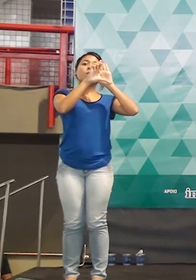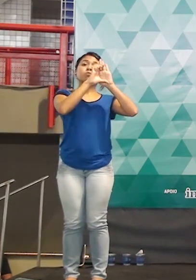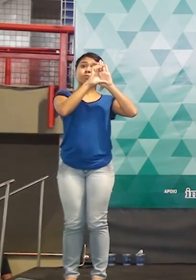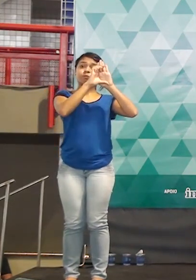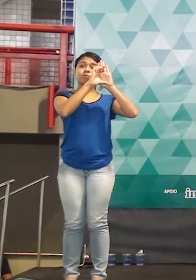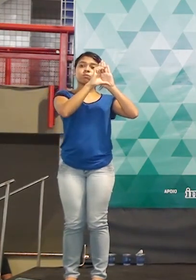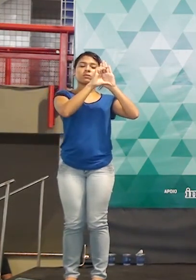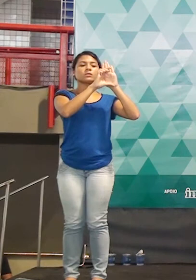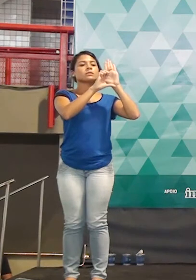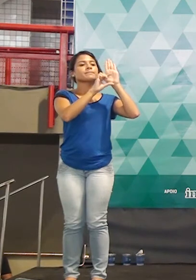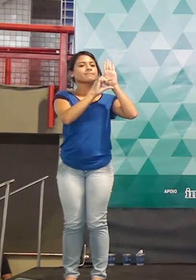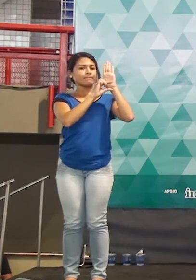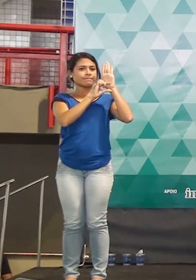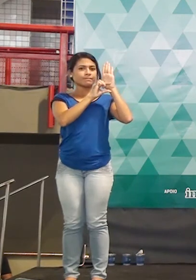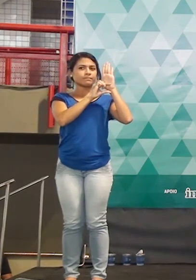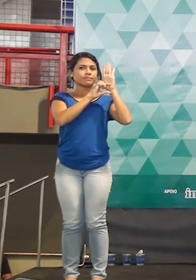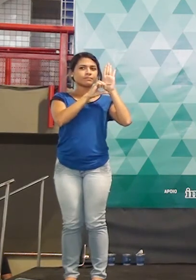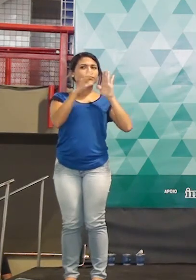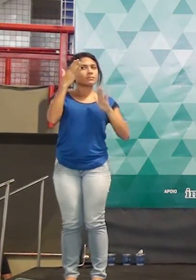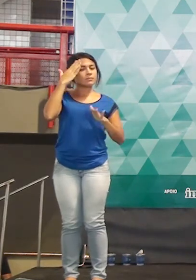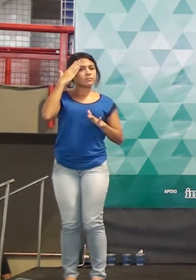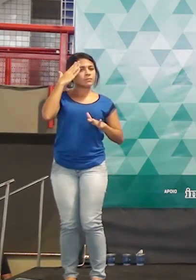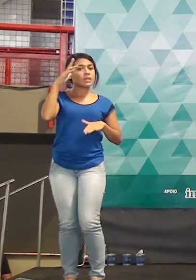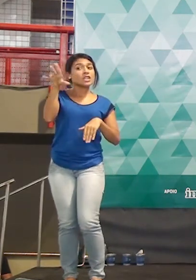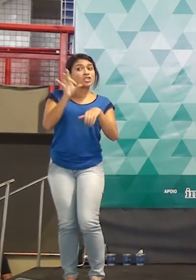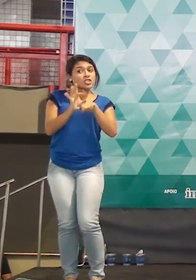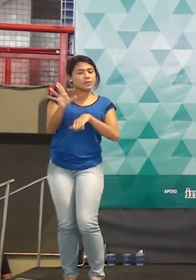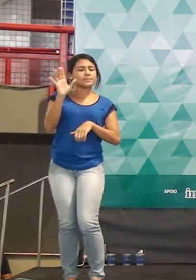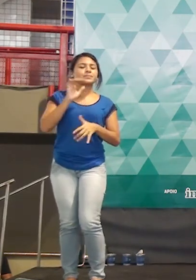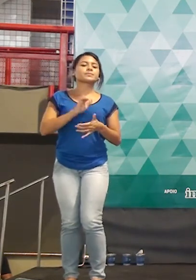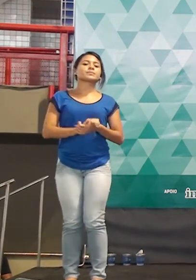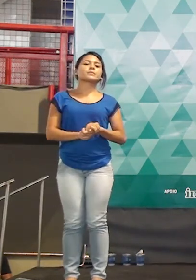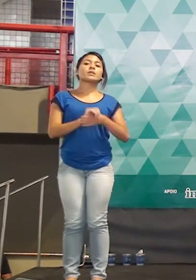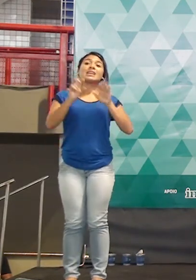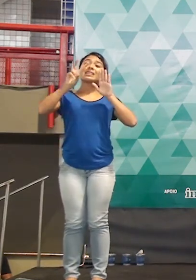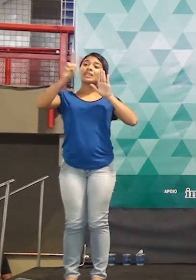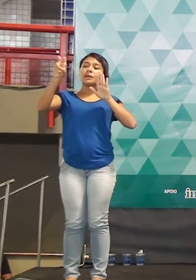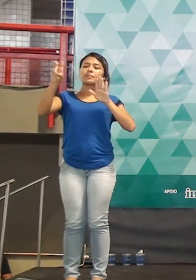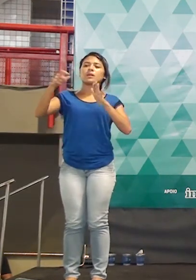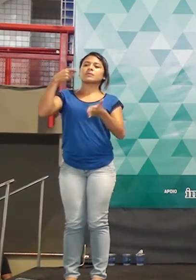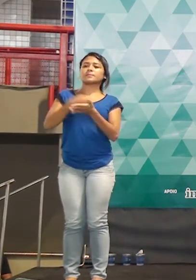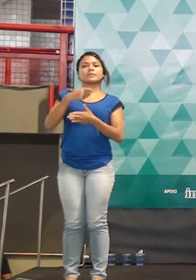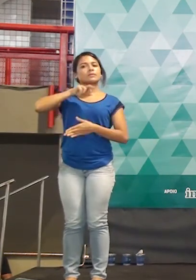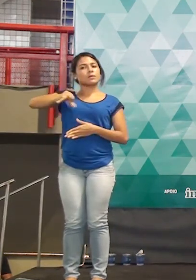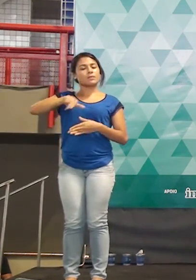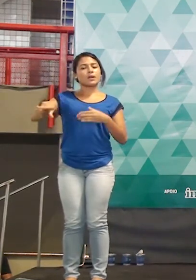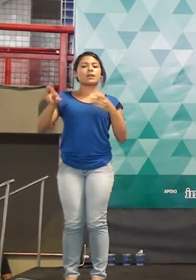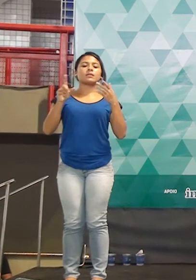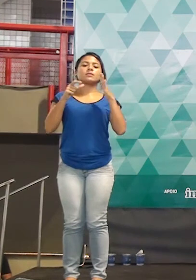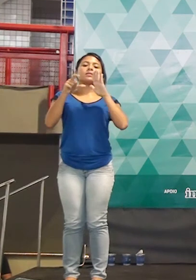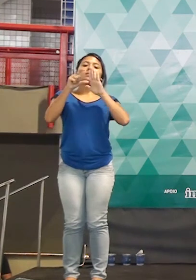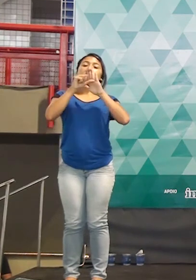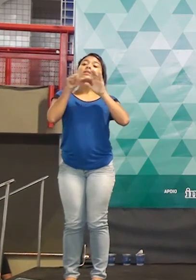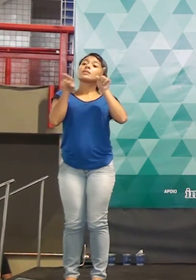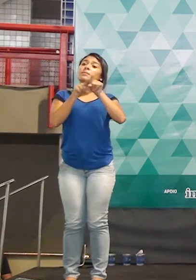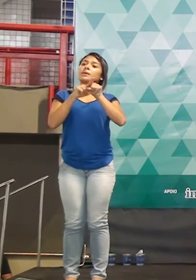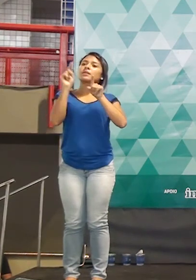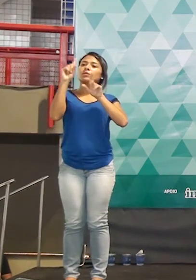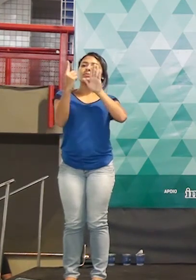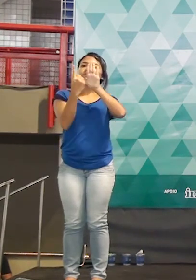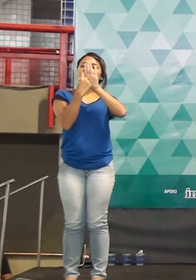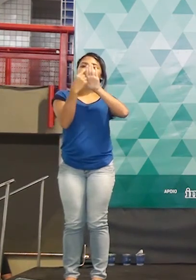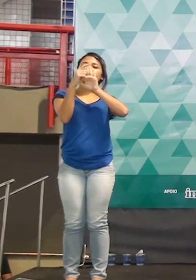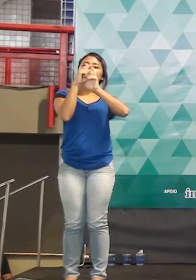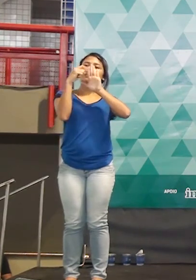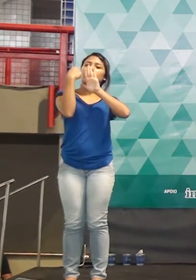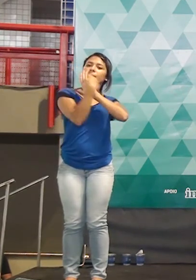Então, recomendações. Recapitulando, título facultativo, eu marco o parágrafo com o meu dedo indicador, eu